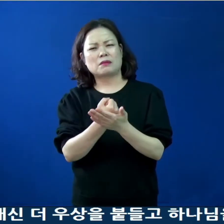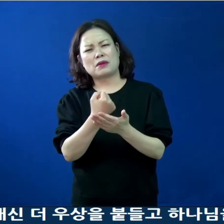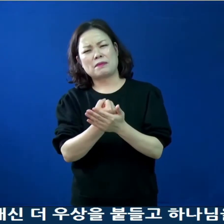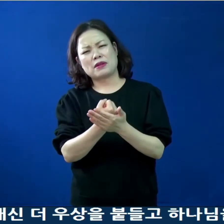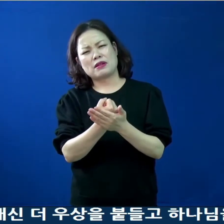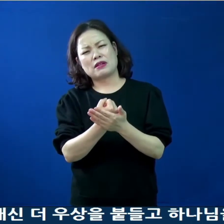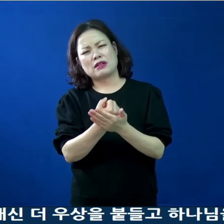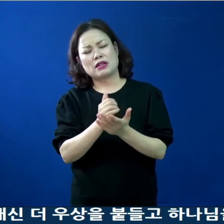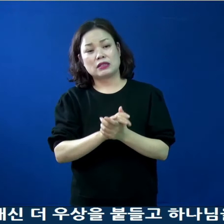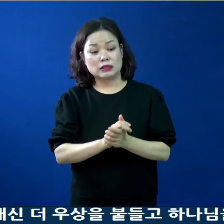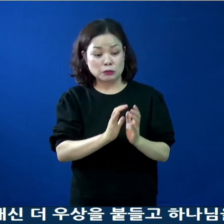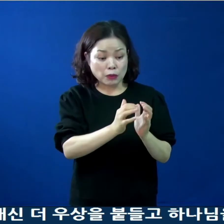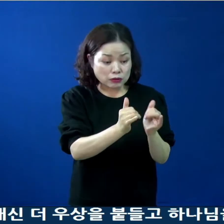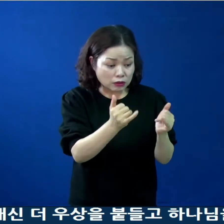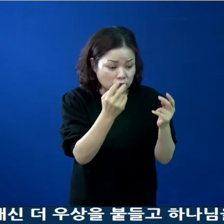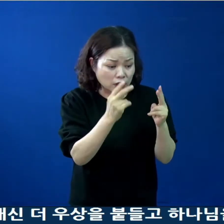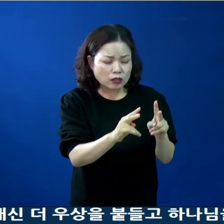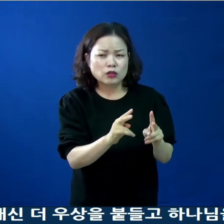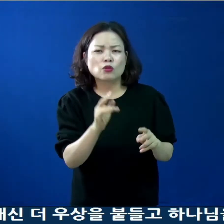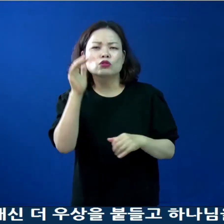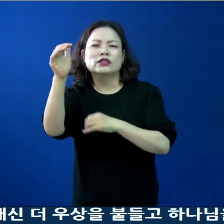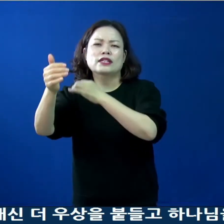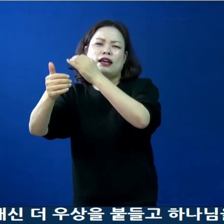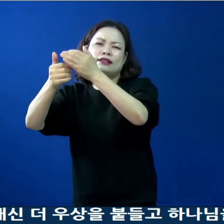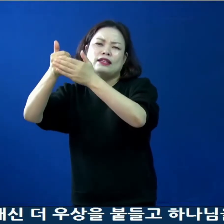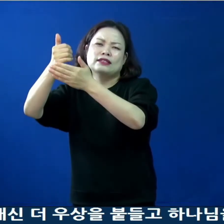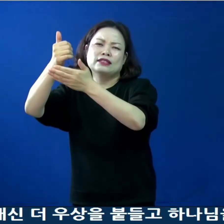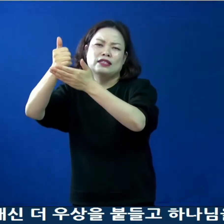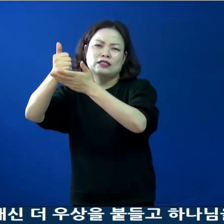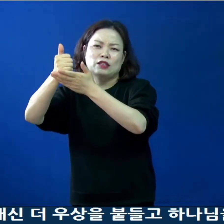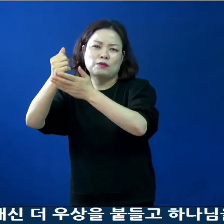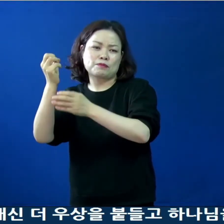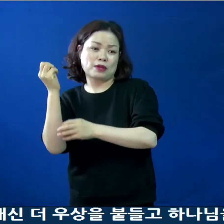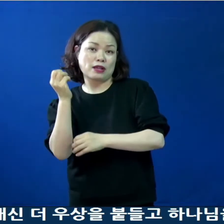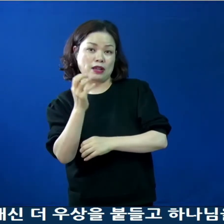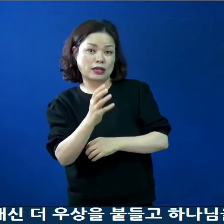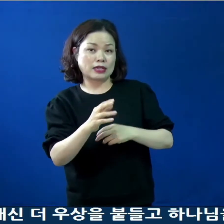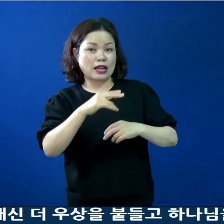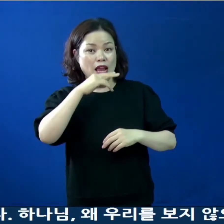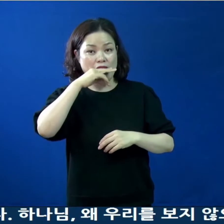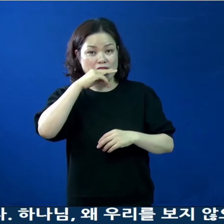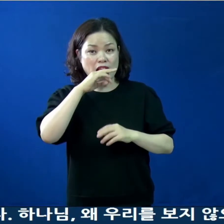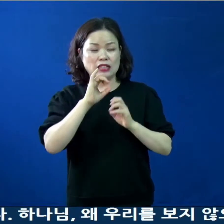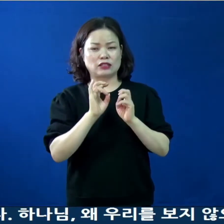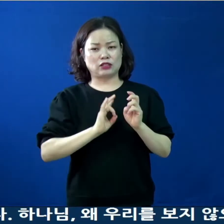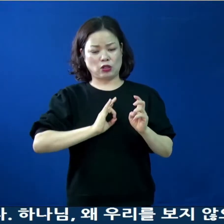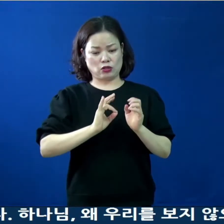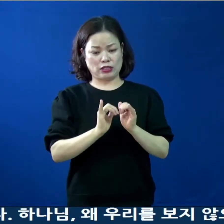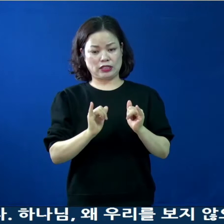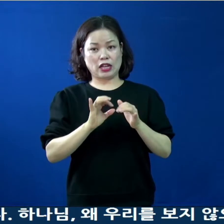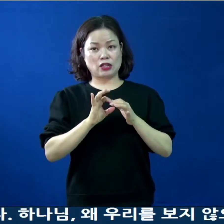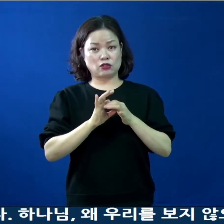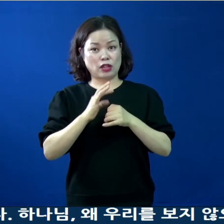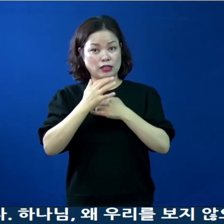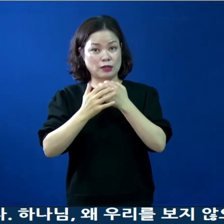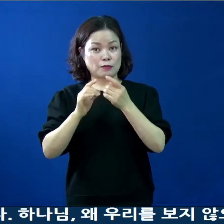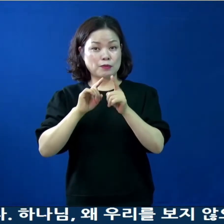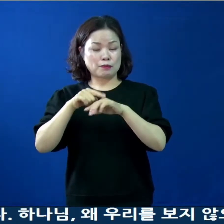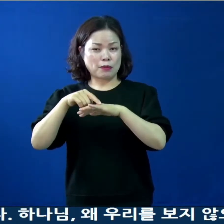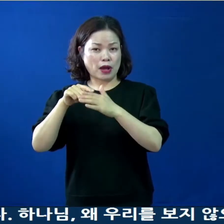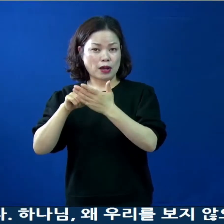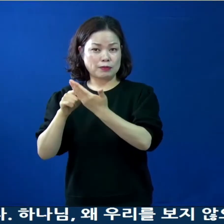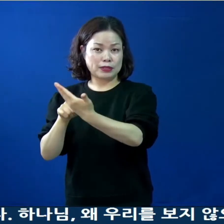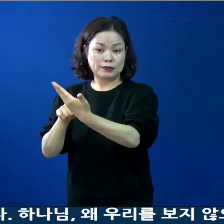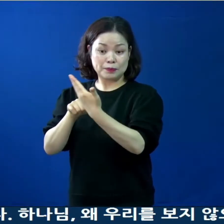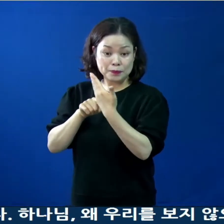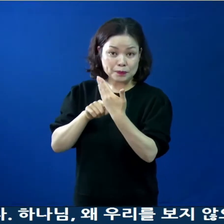가득한 그 백성들을 향해서 우리 하나님께서 이제 말씀을 하십니다. 이사야 선지자를 통해서 하나님 마음이 잘 드러나죠.